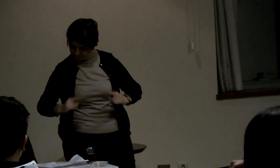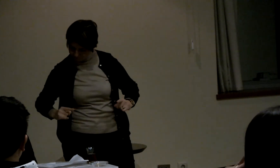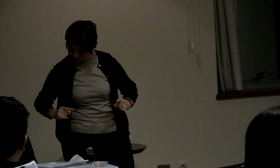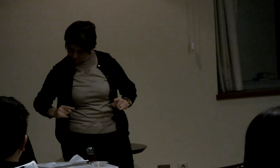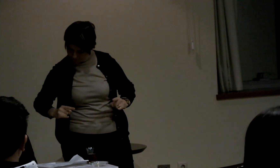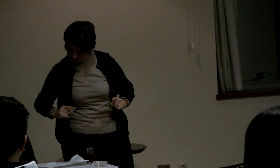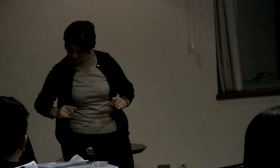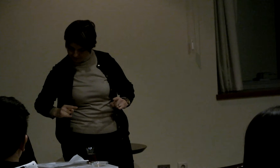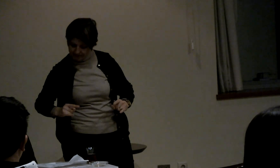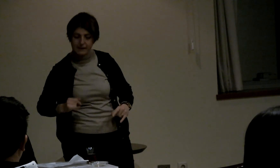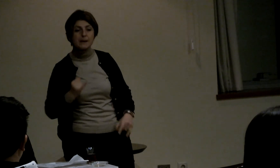Evet.